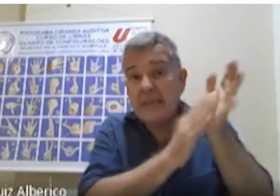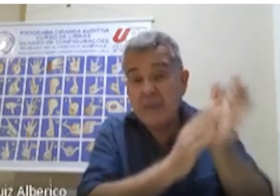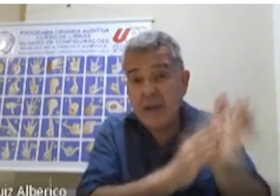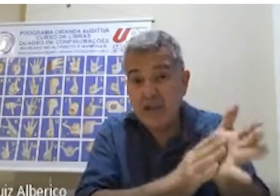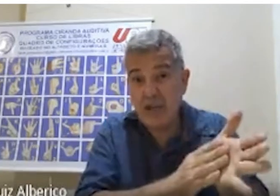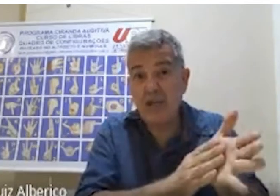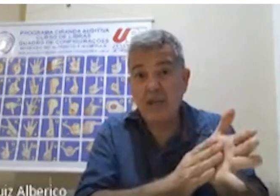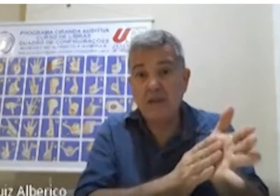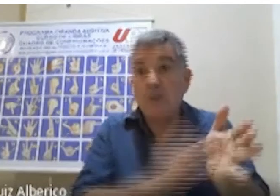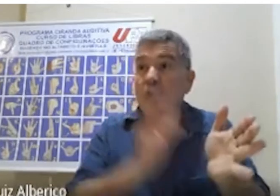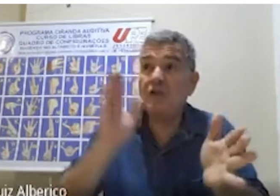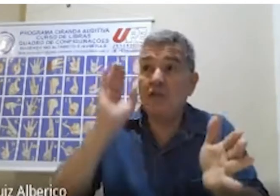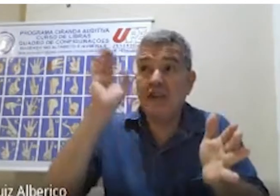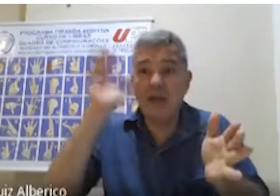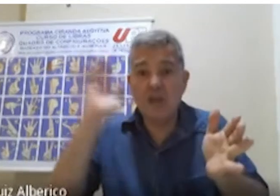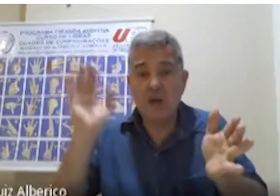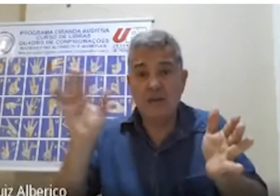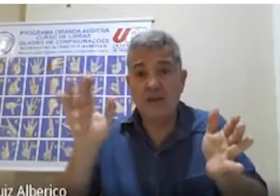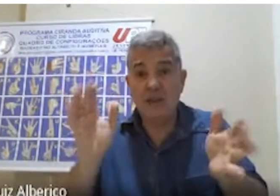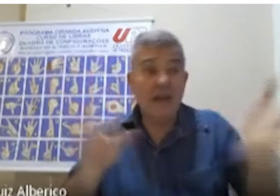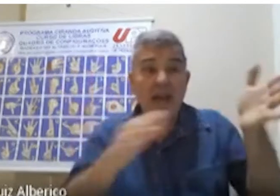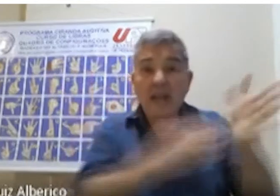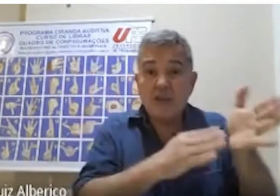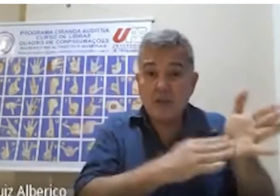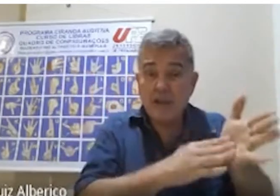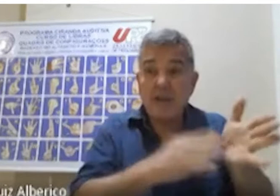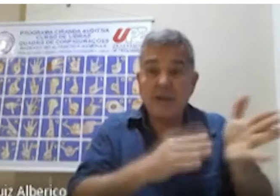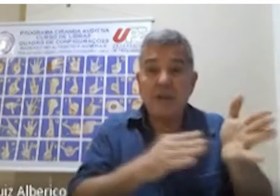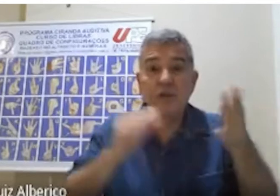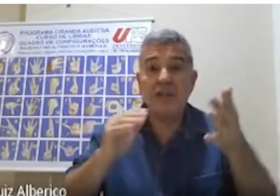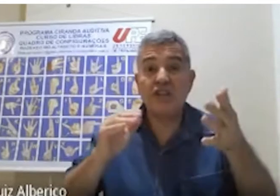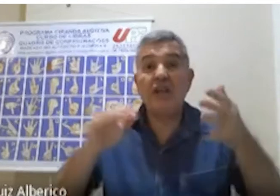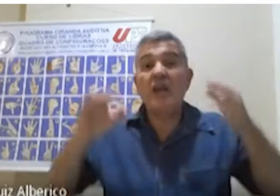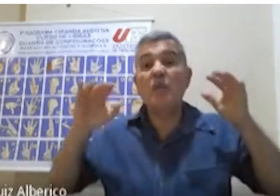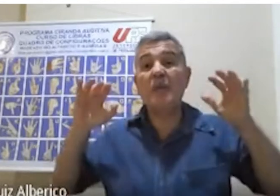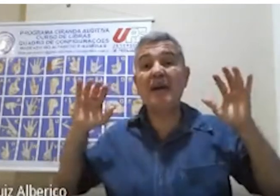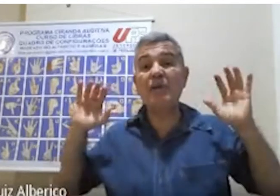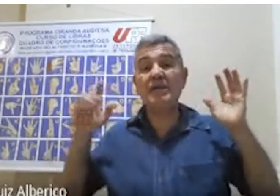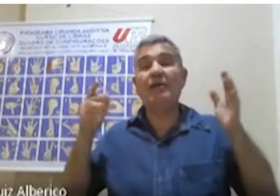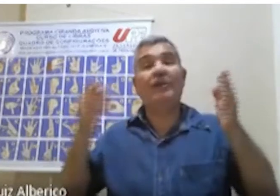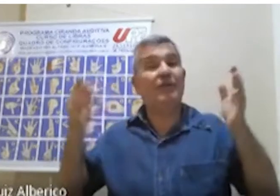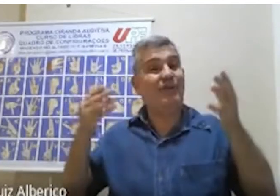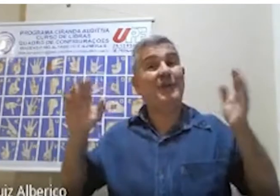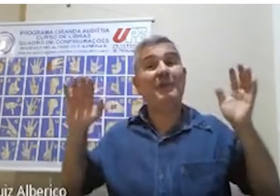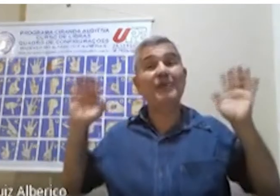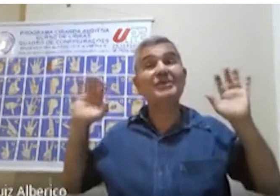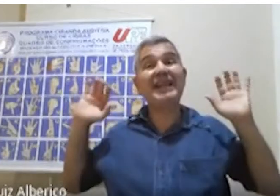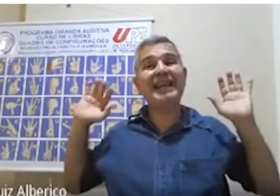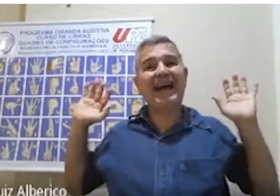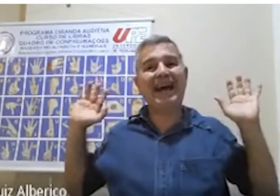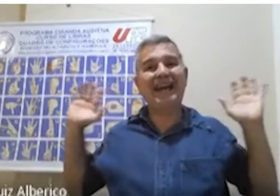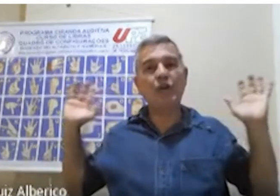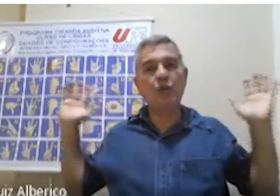trabalhar essa imagem aqui. O professor vai dar aula de geografia. É isso aqui, entendeu? Ou seja, eu